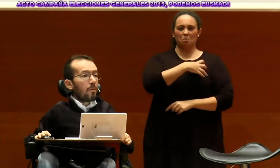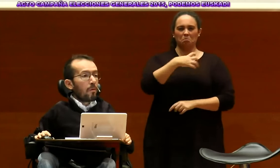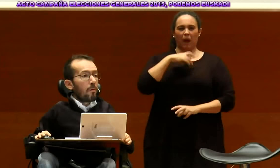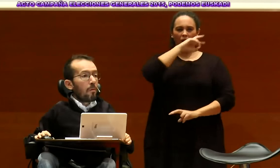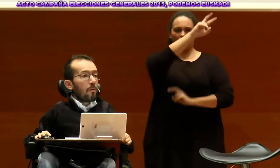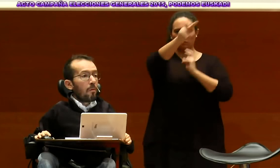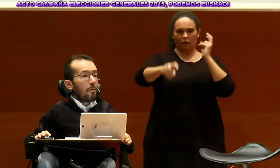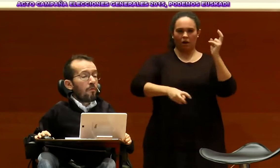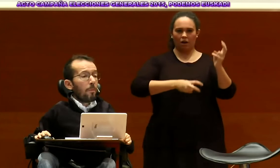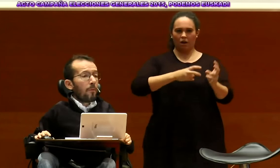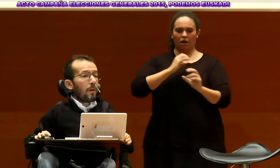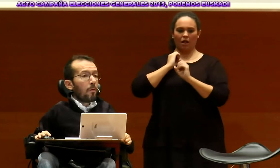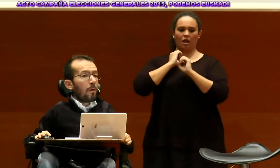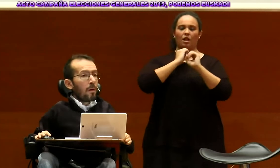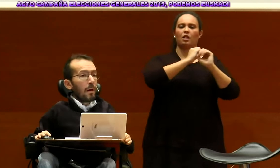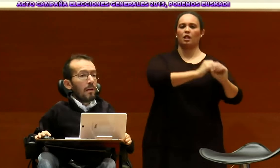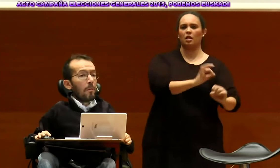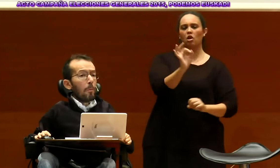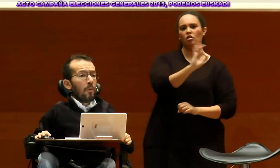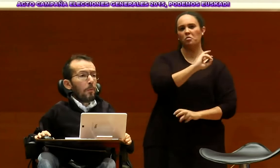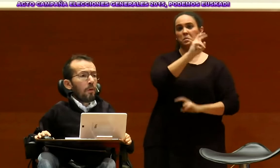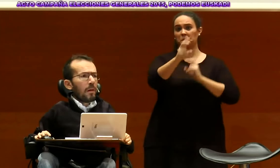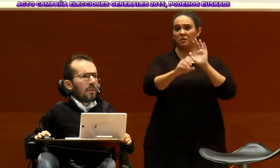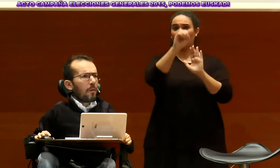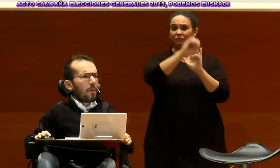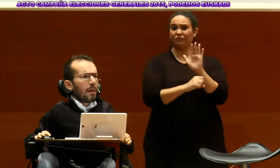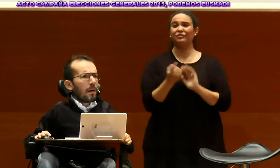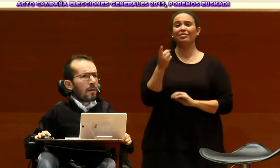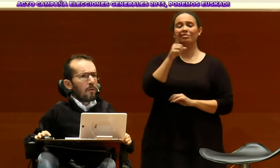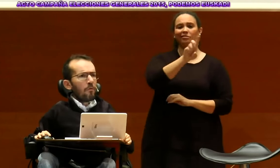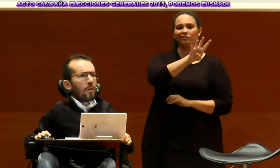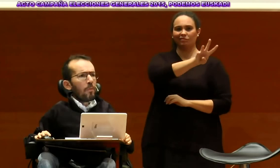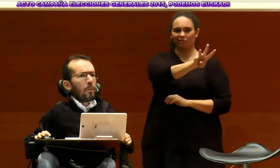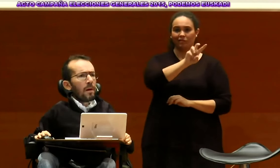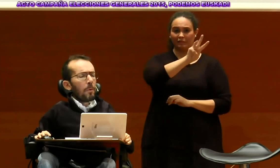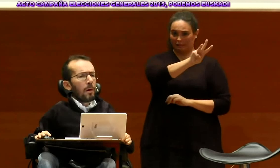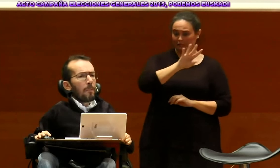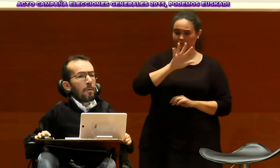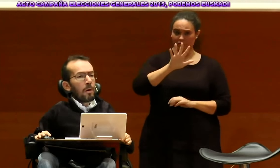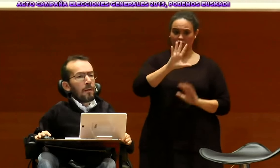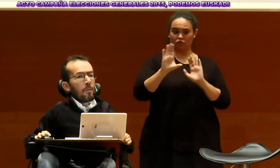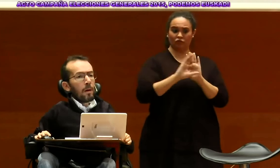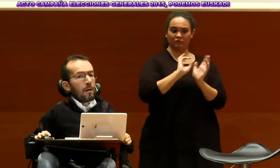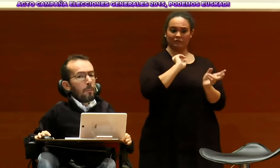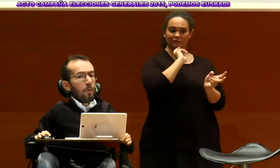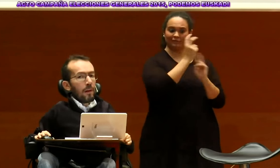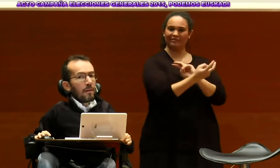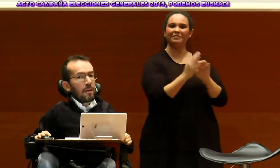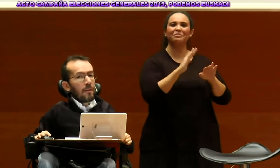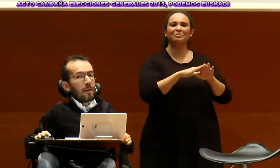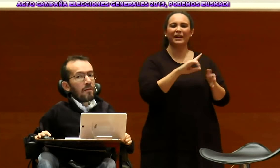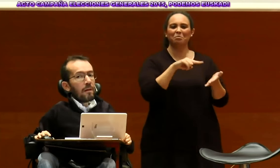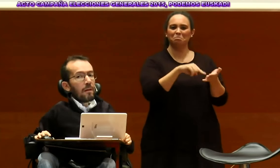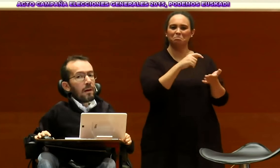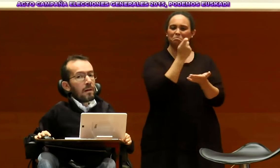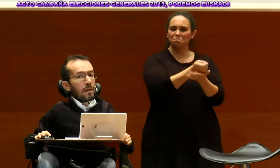bancario o se modificó el artículo 135 de la Constitución para poner el pago de la deuda por delante